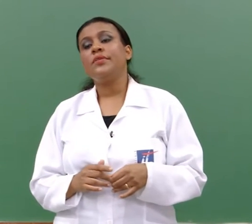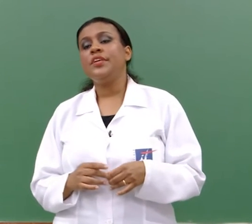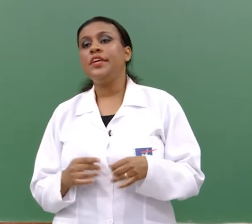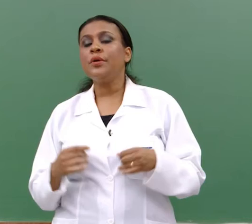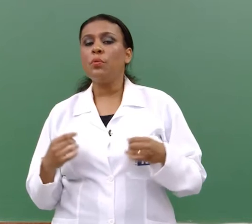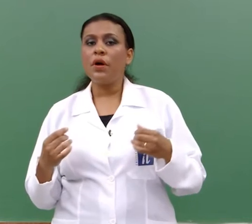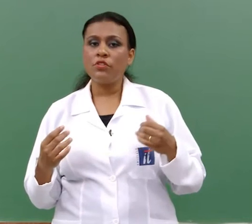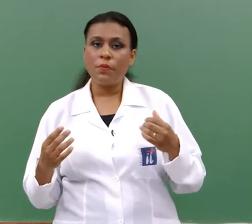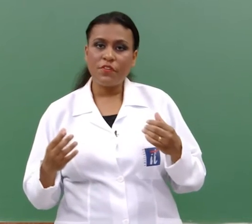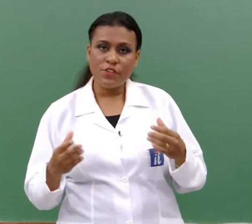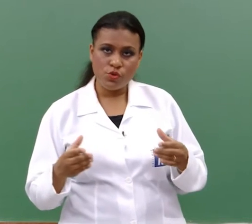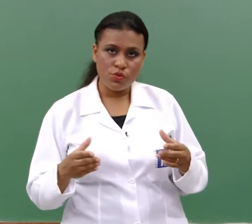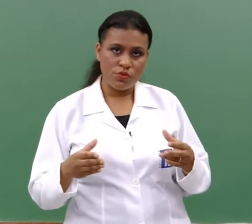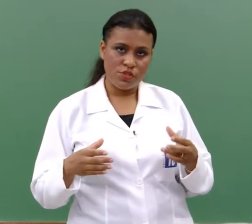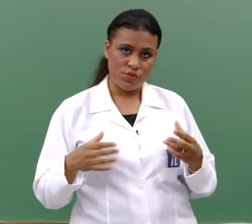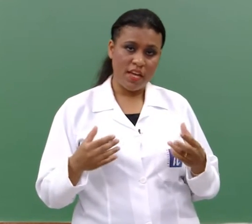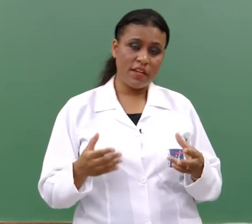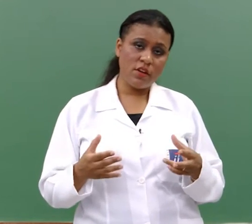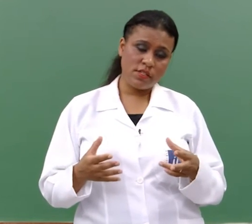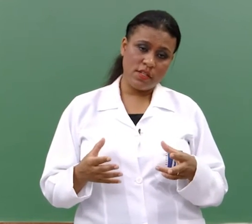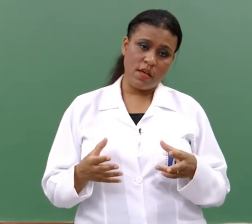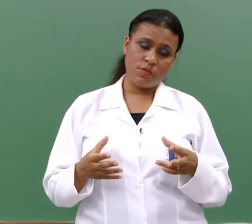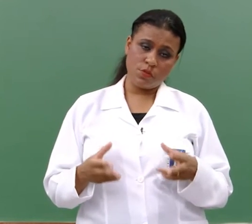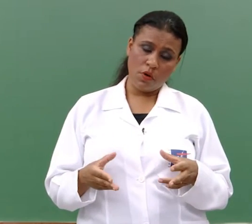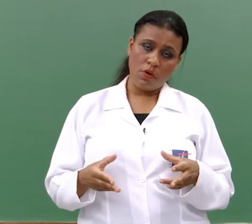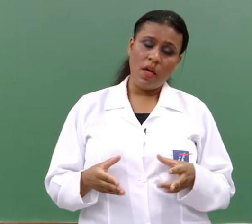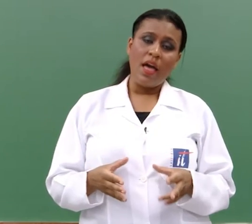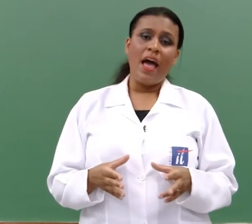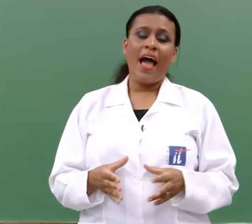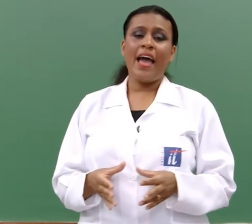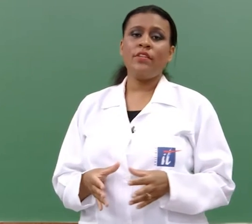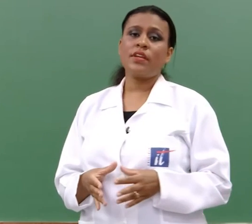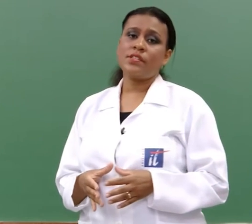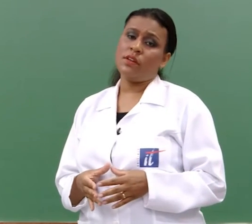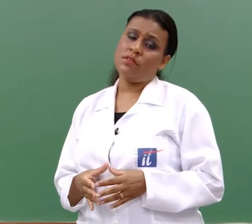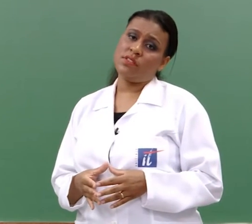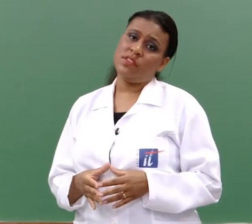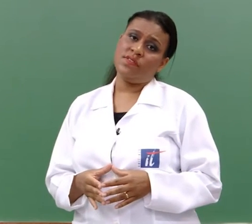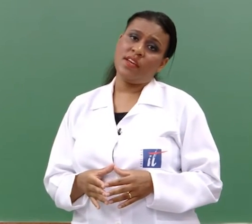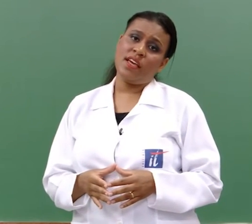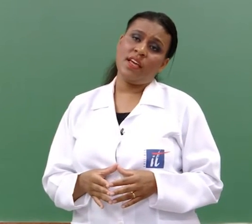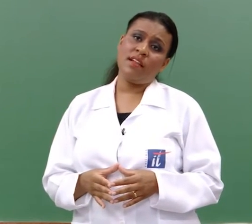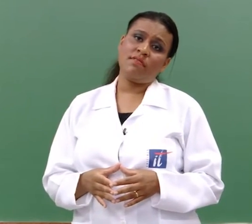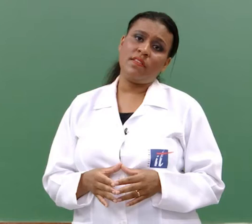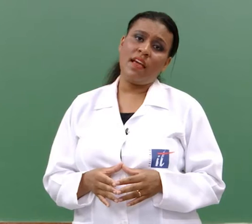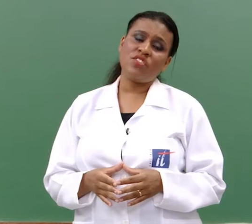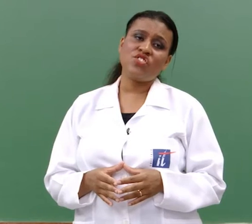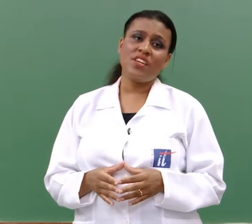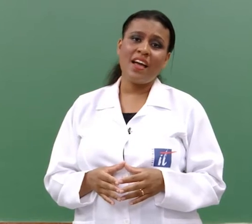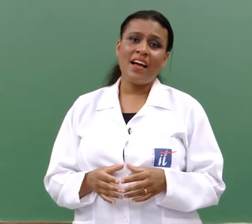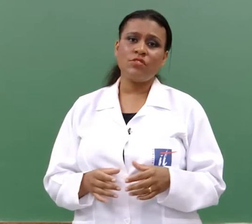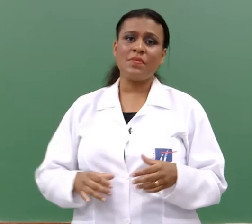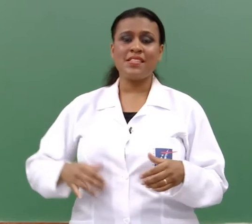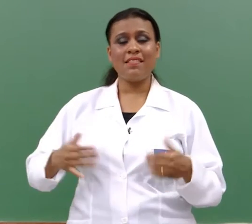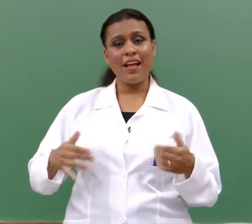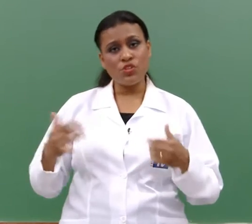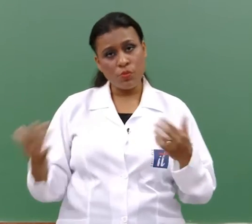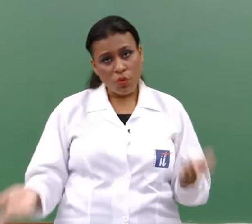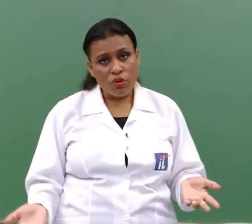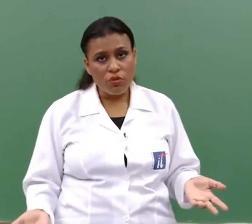E enquanto professores, o que é que nós temos? Bom, a educação inclusiva, ela tem gerado uma ansiedade muito